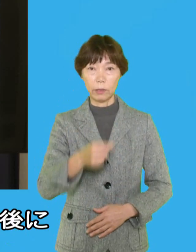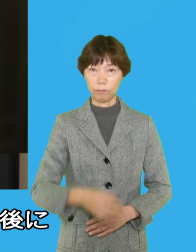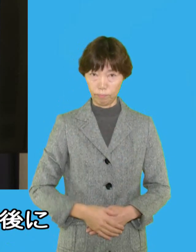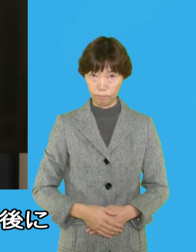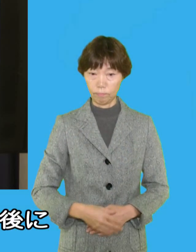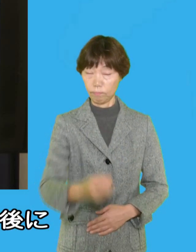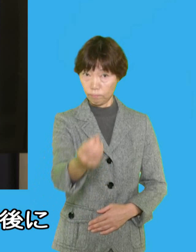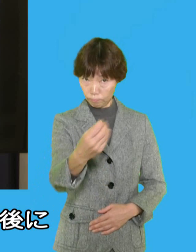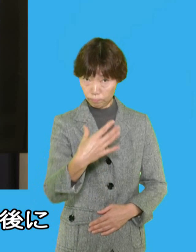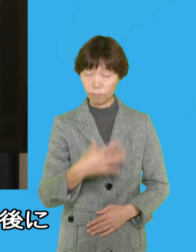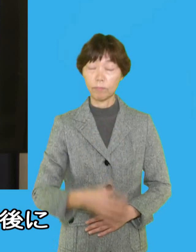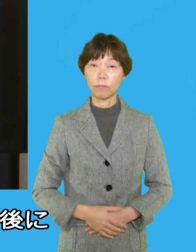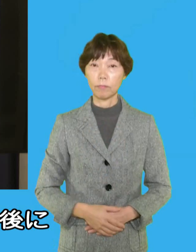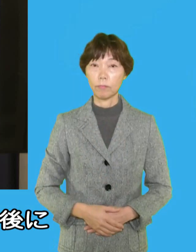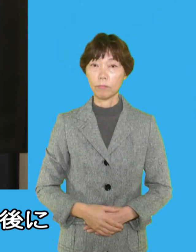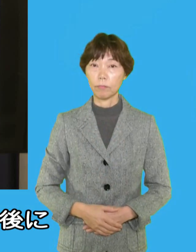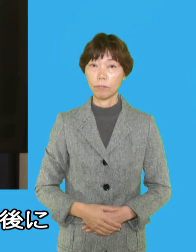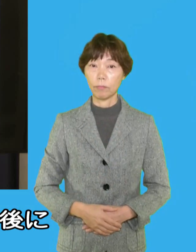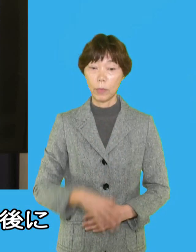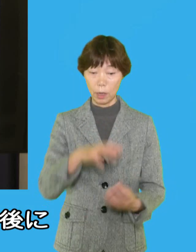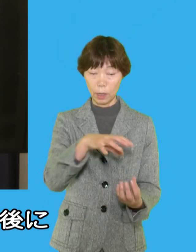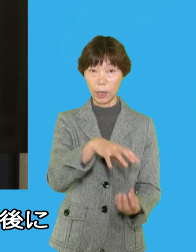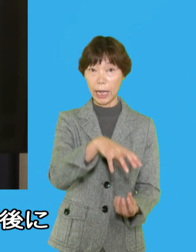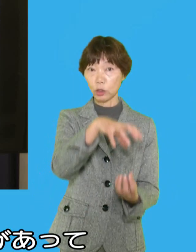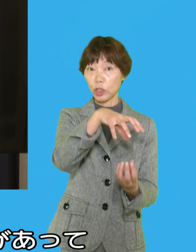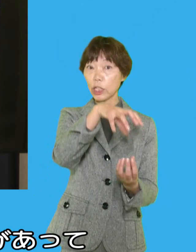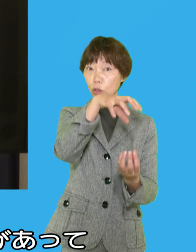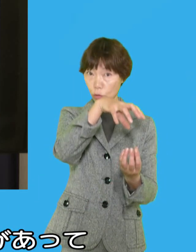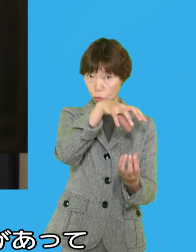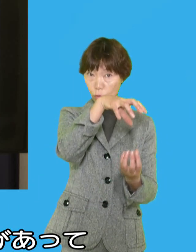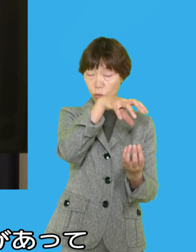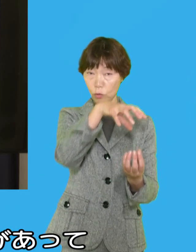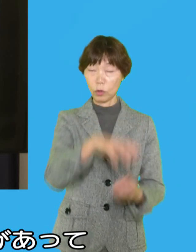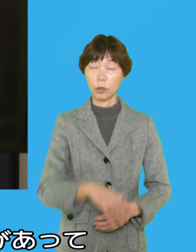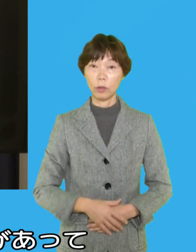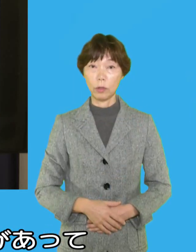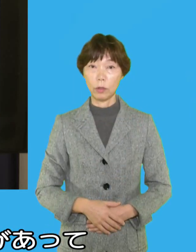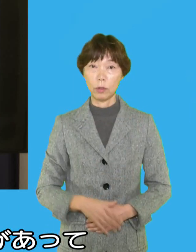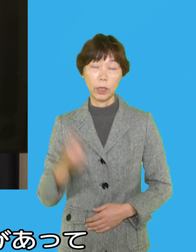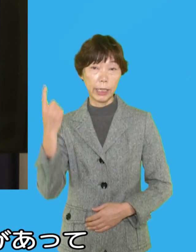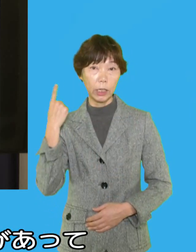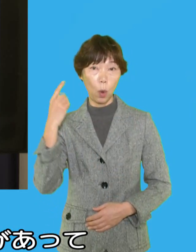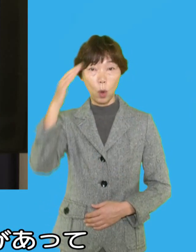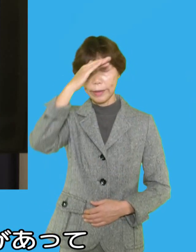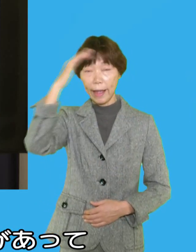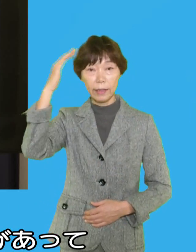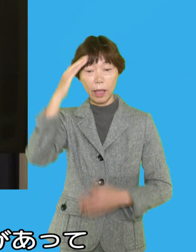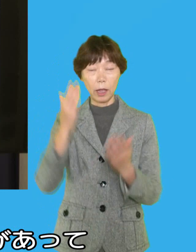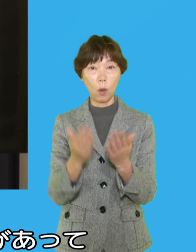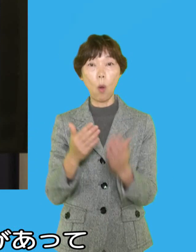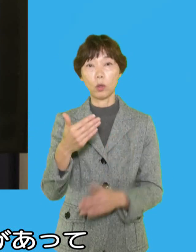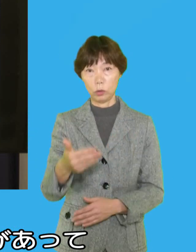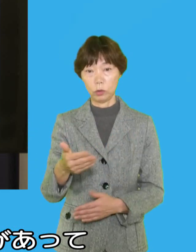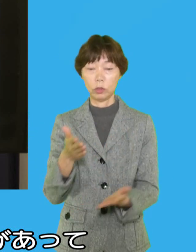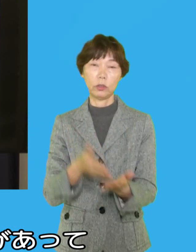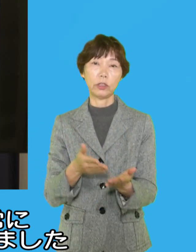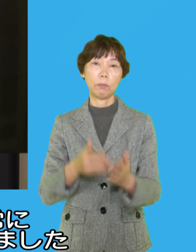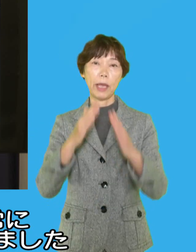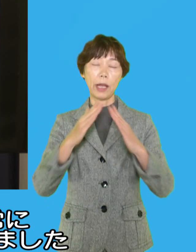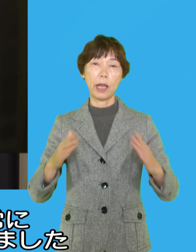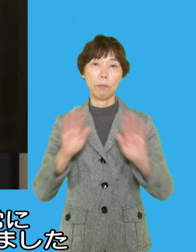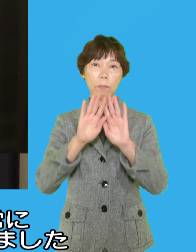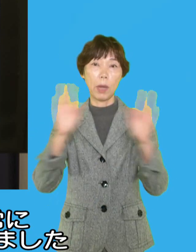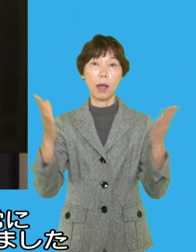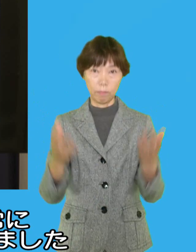この関係であと最後にしますけども、ガス気球なんですが、昨日、大仙工区で説明会があって、